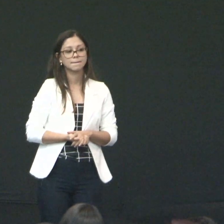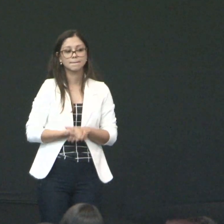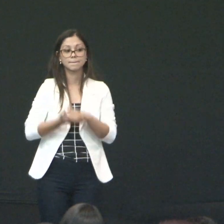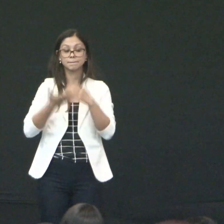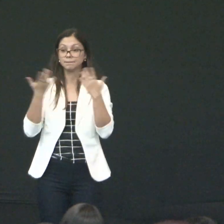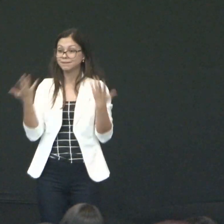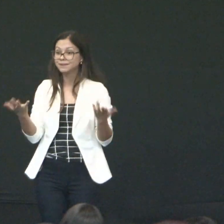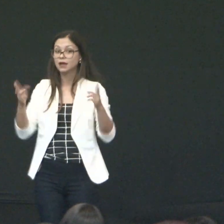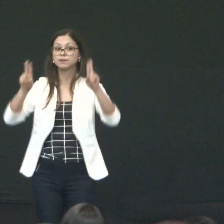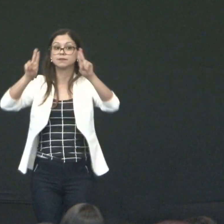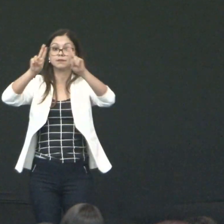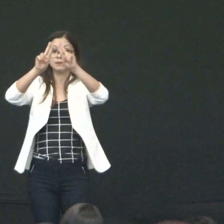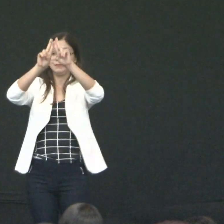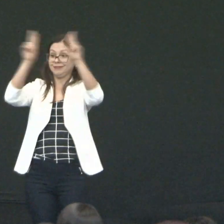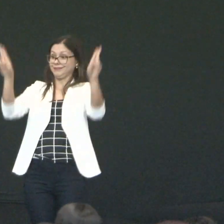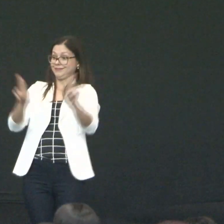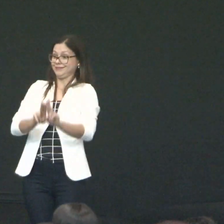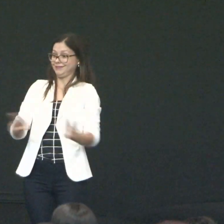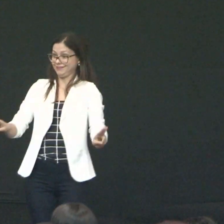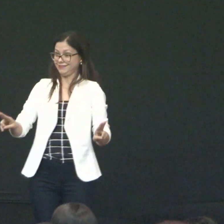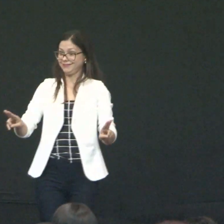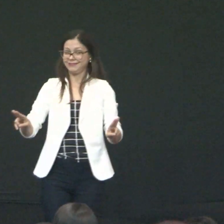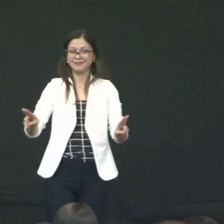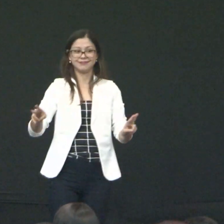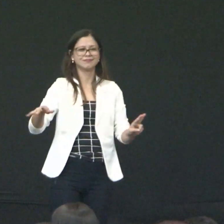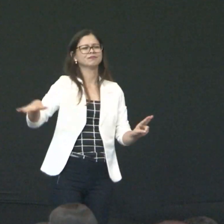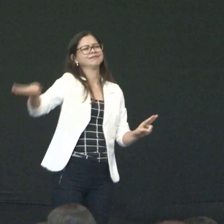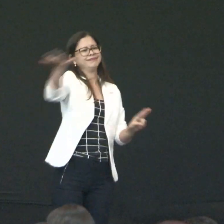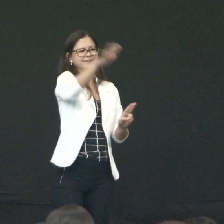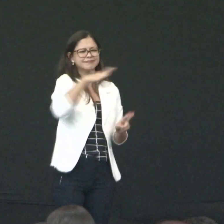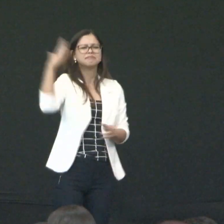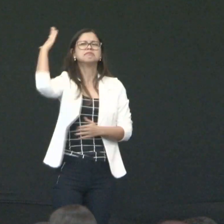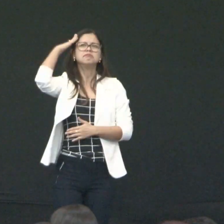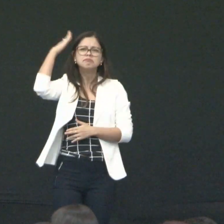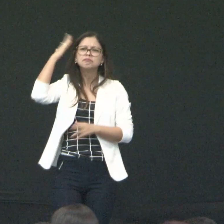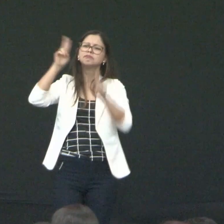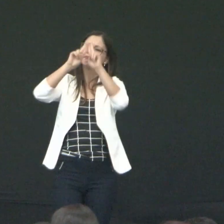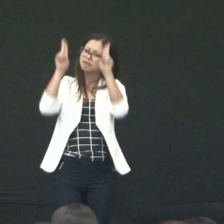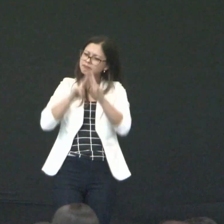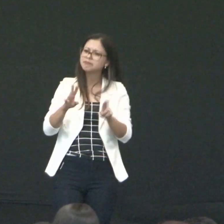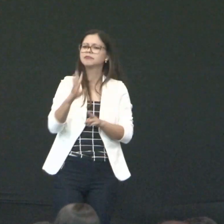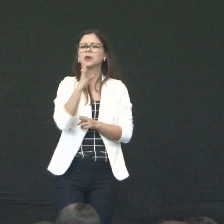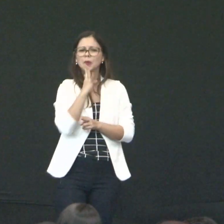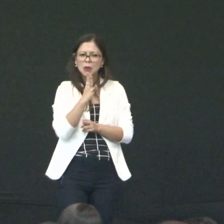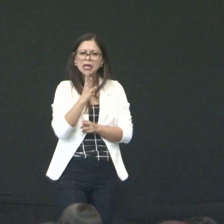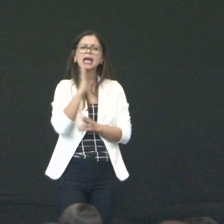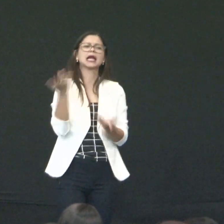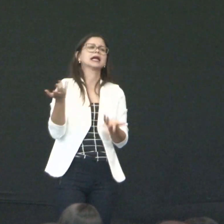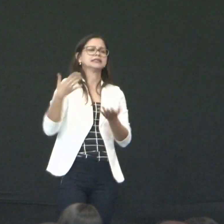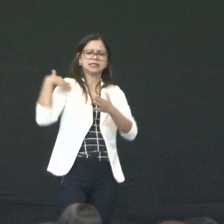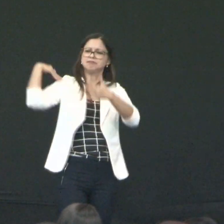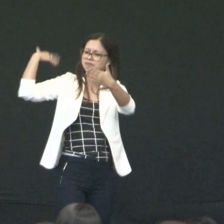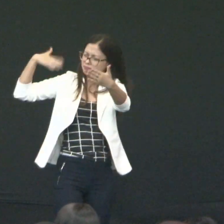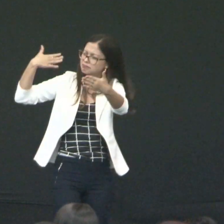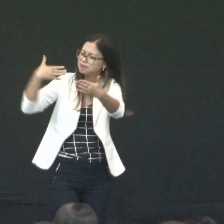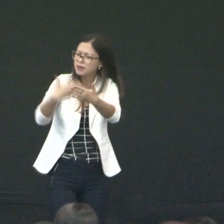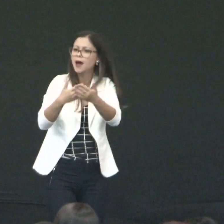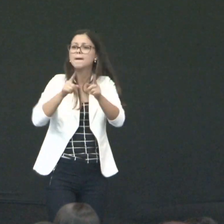ou sinais internacionais SI. Os sinais internacionais, eles são conhecidos, né,